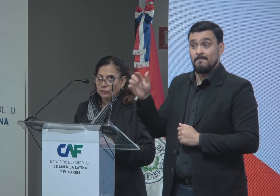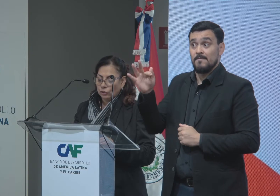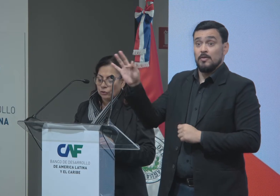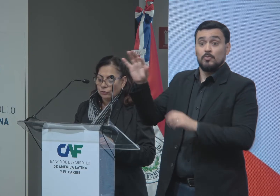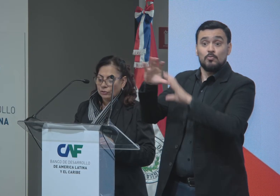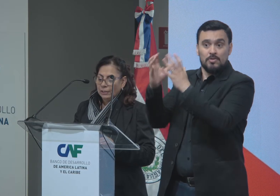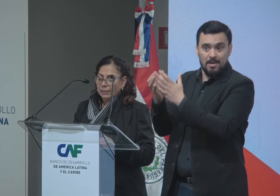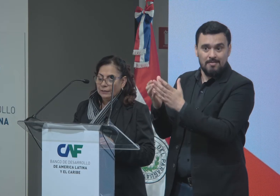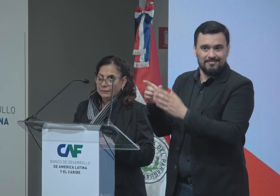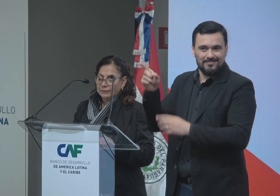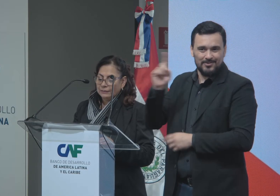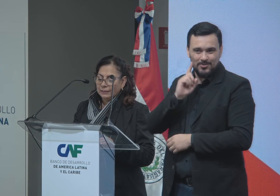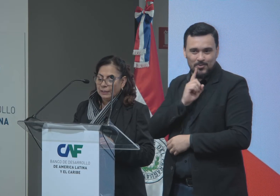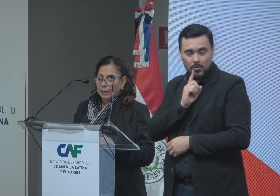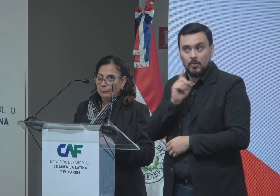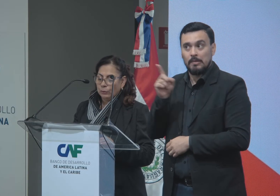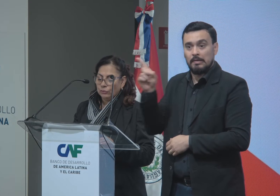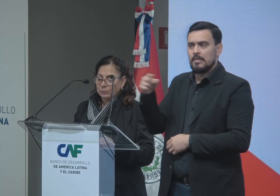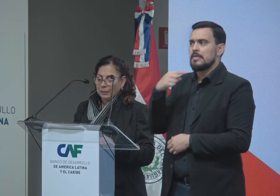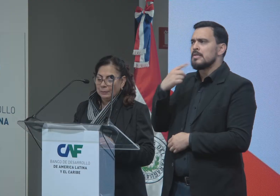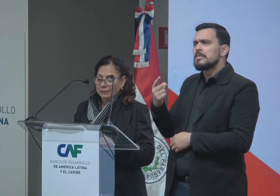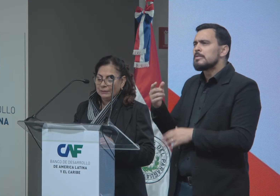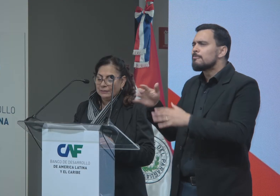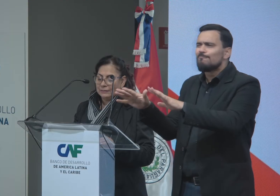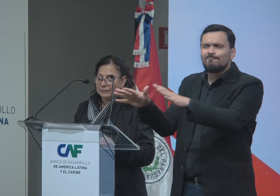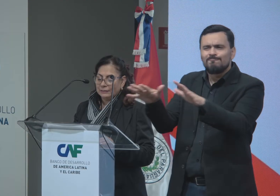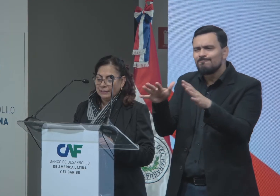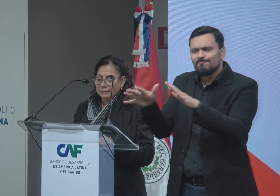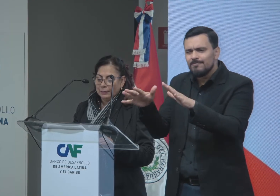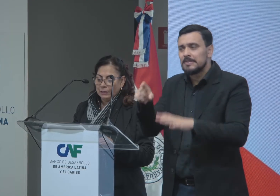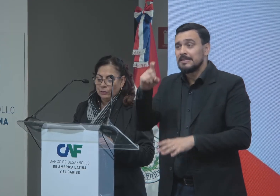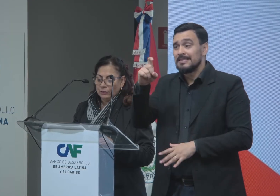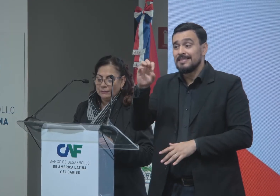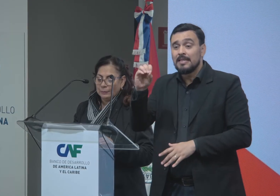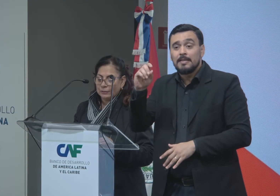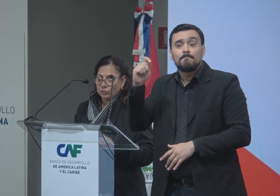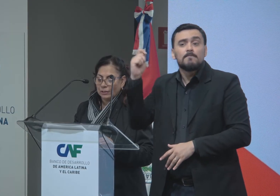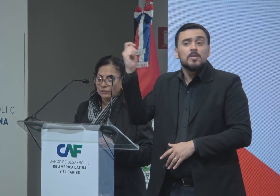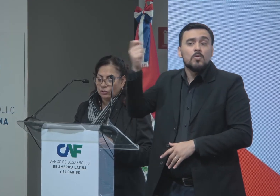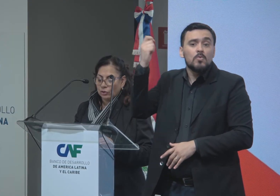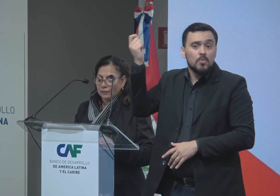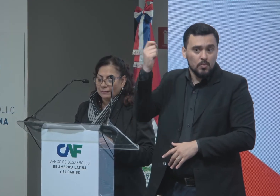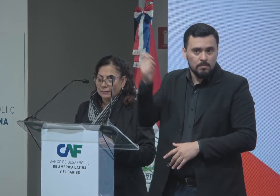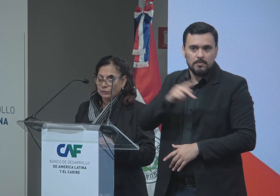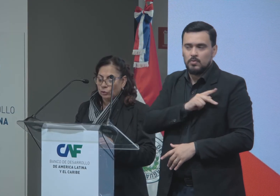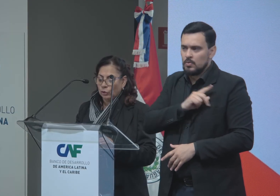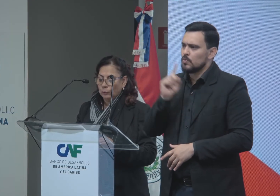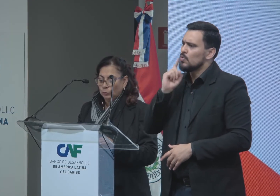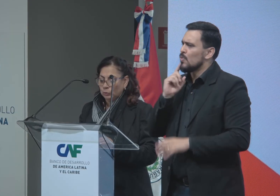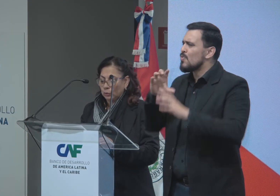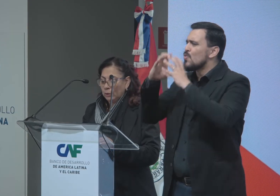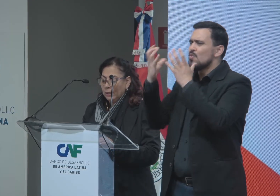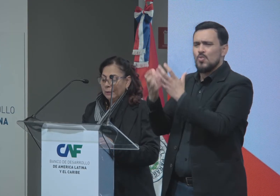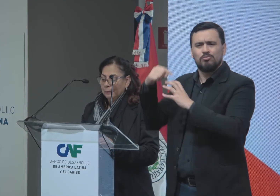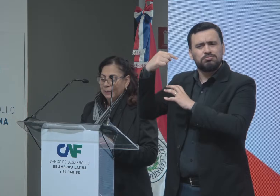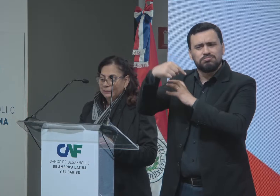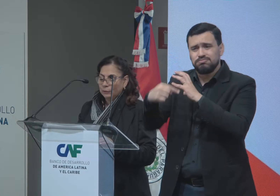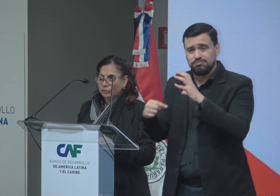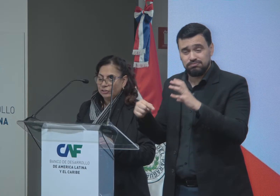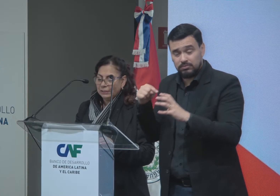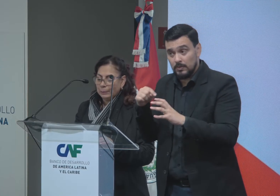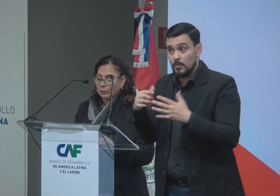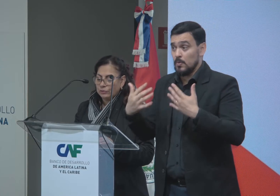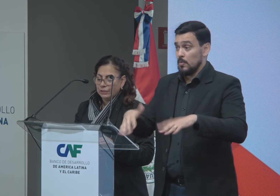de Sordos, existen aproximadamente 70 millones de personas sordas en todo el mundo. Más